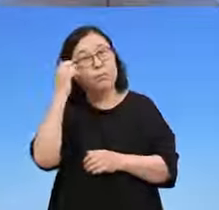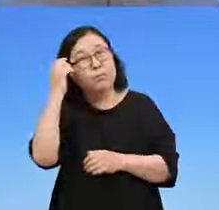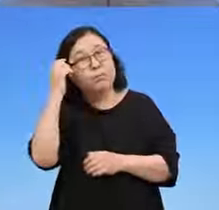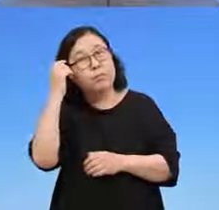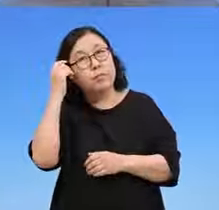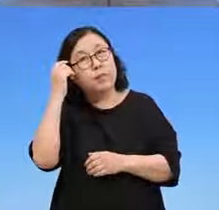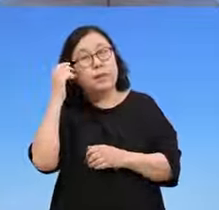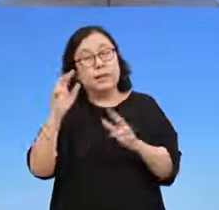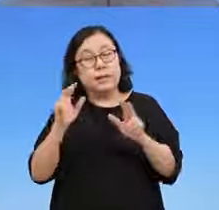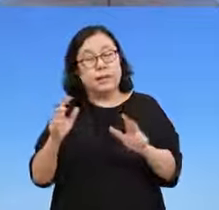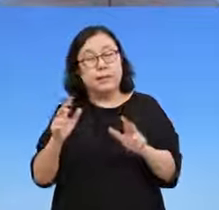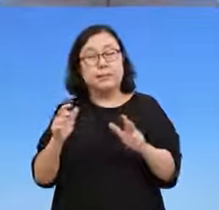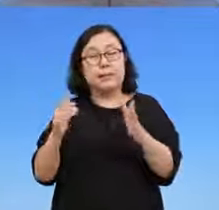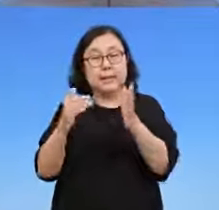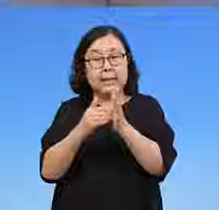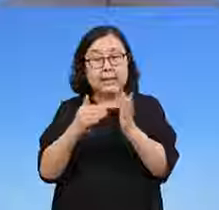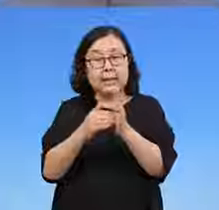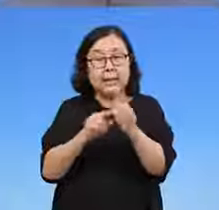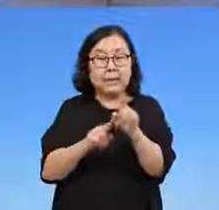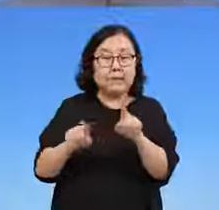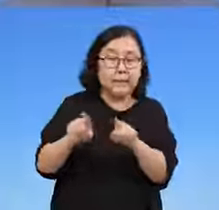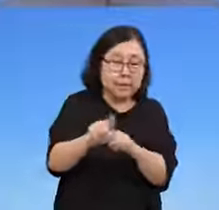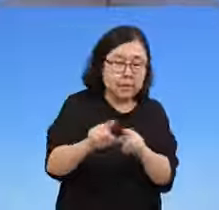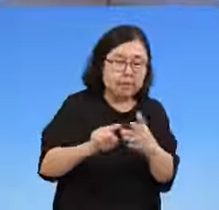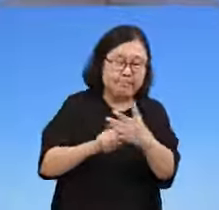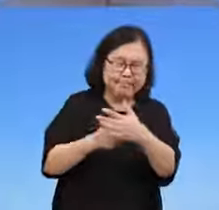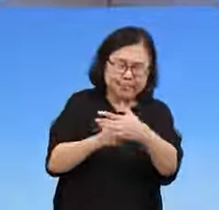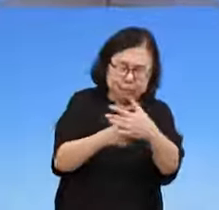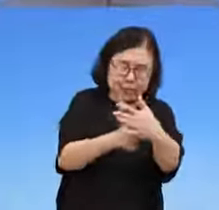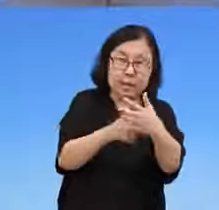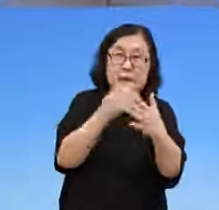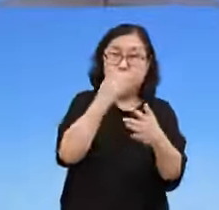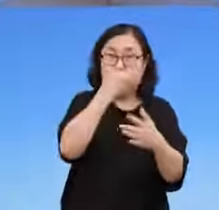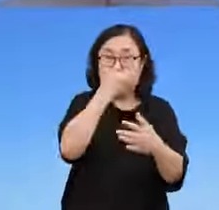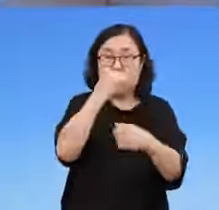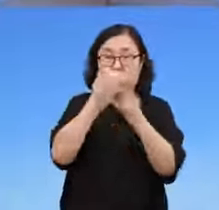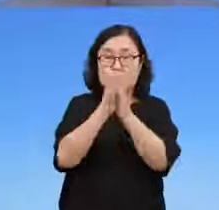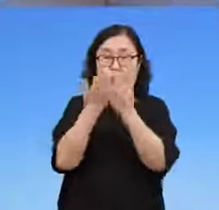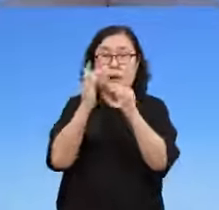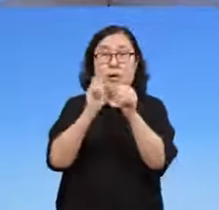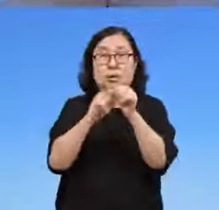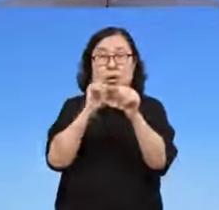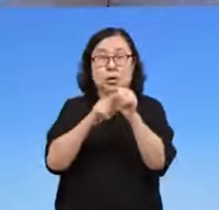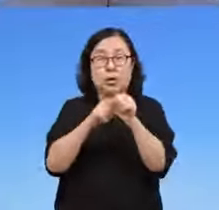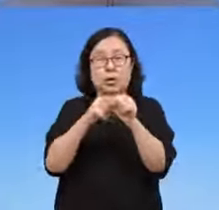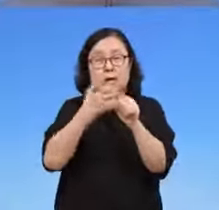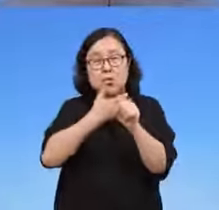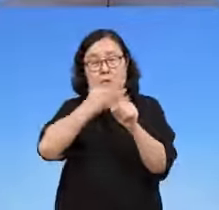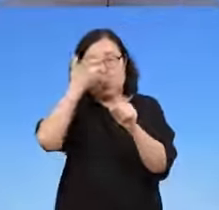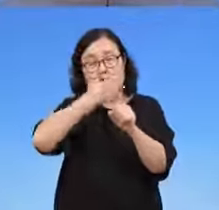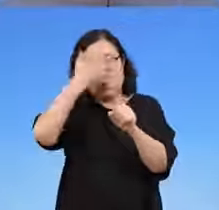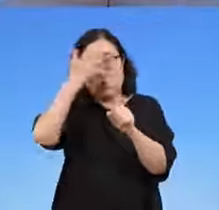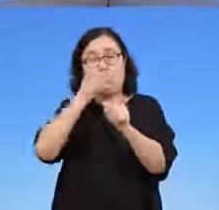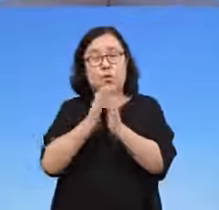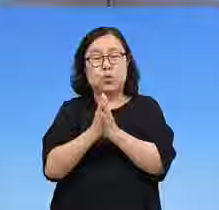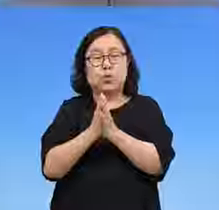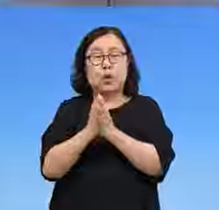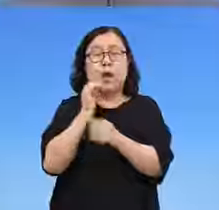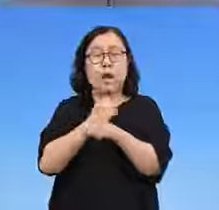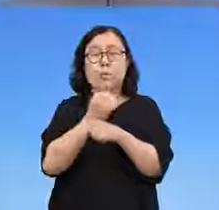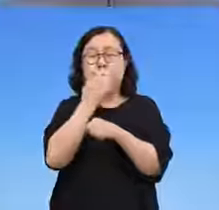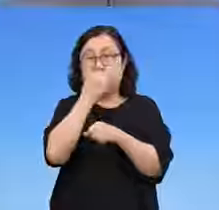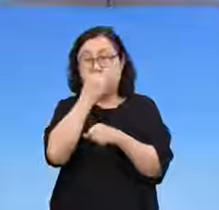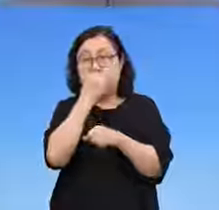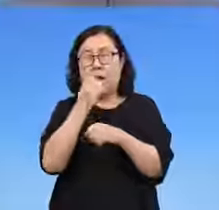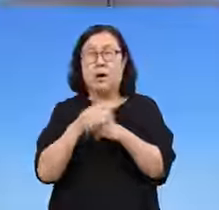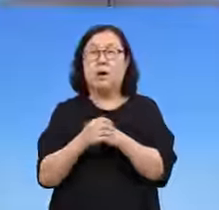왜냐하니까 제가 지금까지는 앞장서 도울 수 있었거든요. 왜냐하면 가치를 만들고 성경적인 그런 꿈을 펼치고